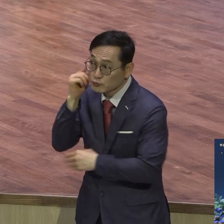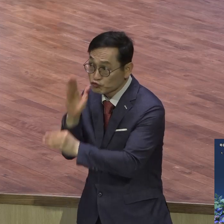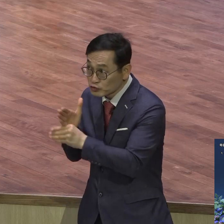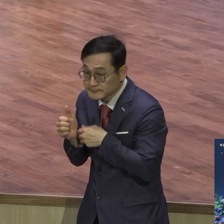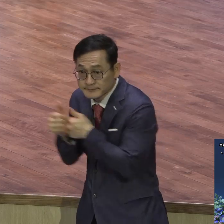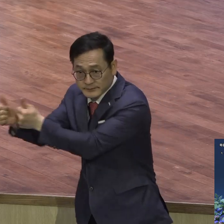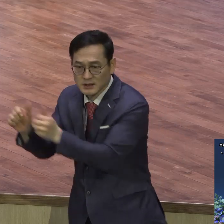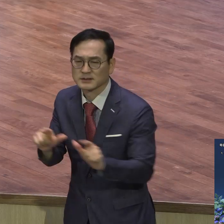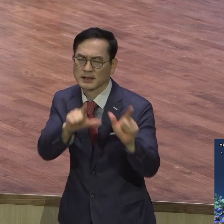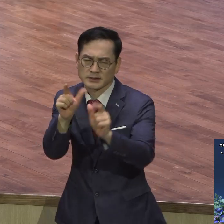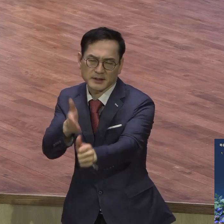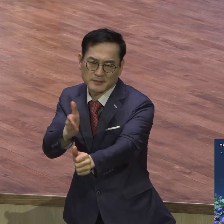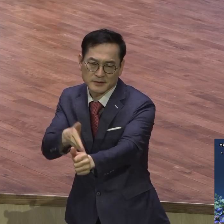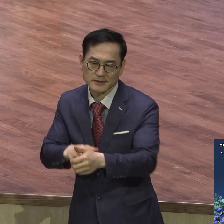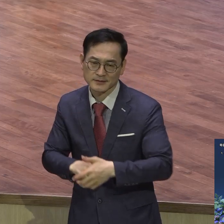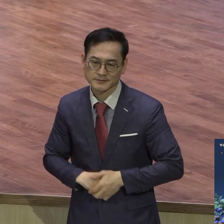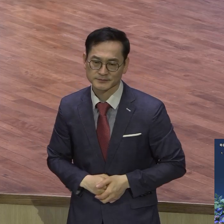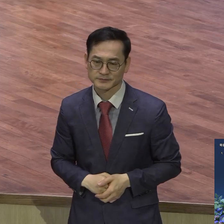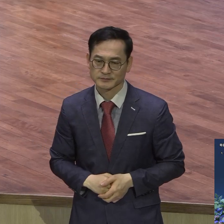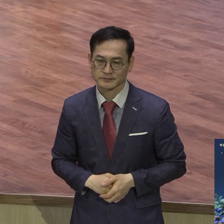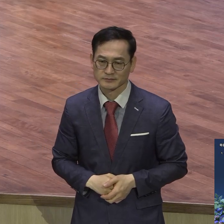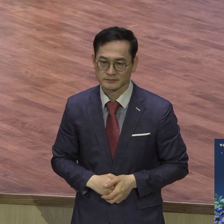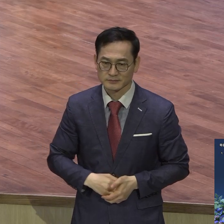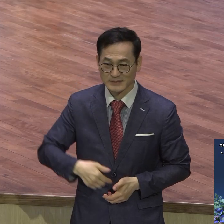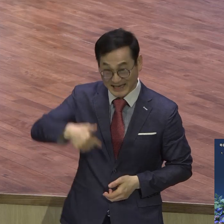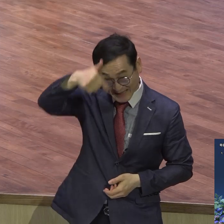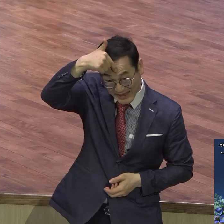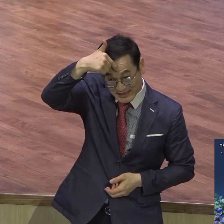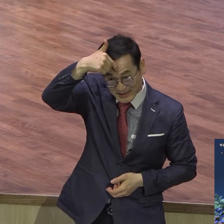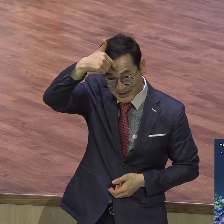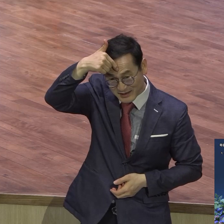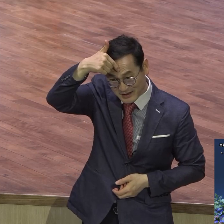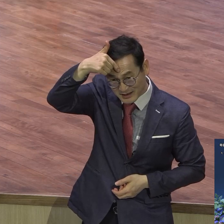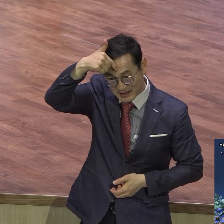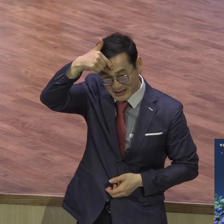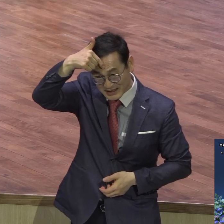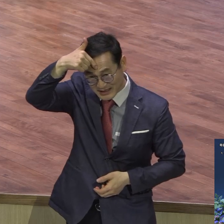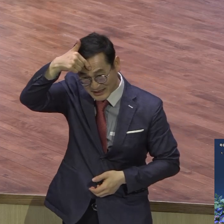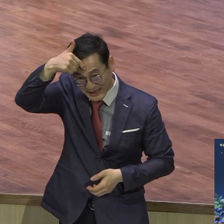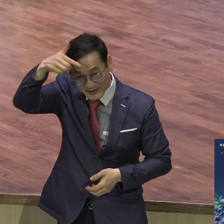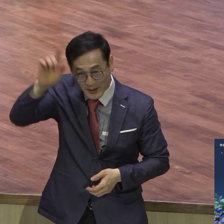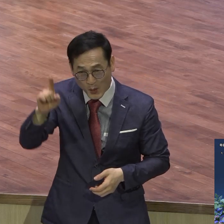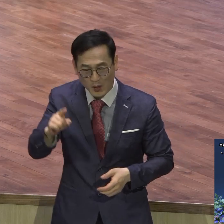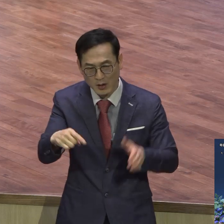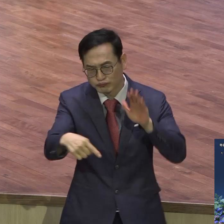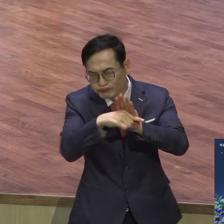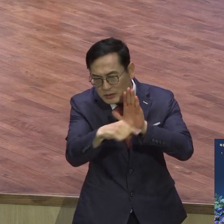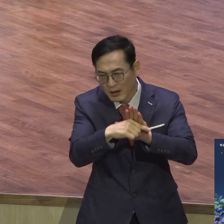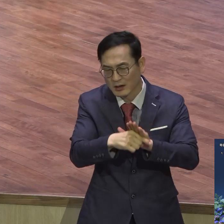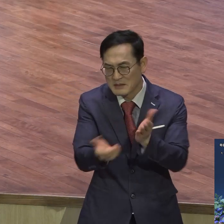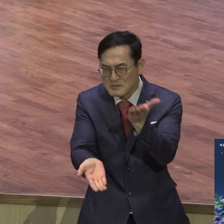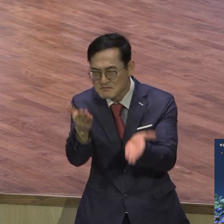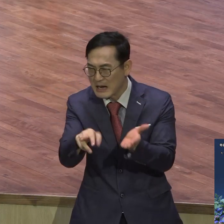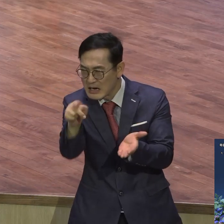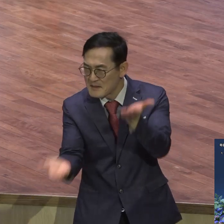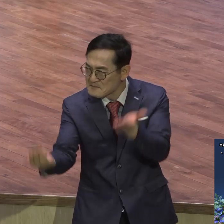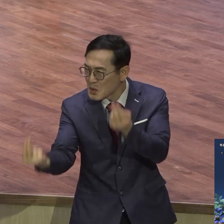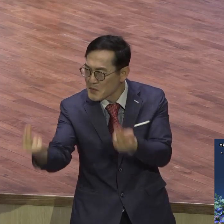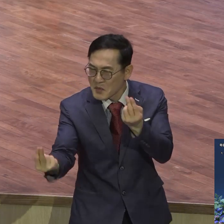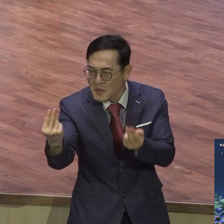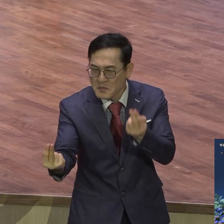바랍니다 율법 시대 불신자 시대에 살았던 우리나라 문화 자체가 다 비판적이요 부정적이요 거의 다 비교식이요